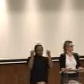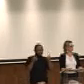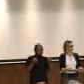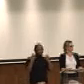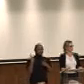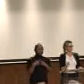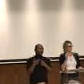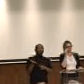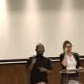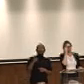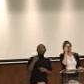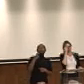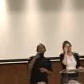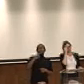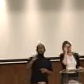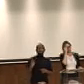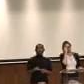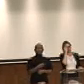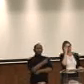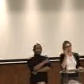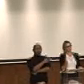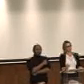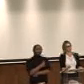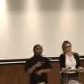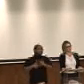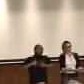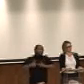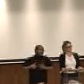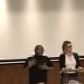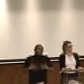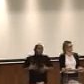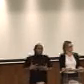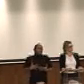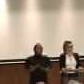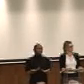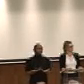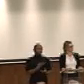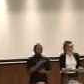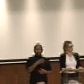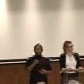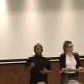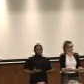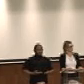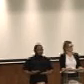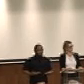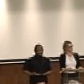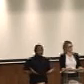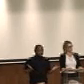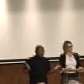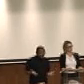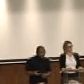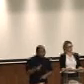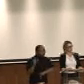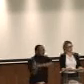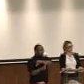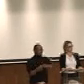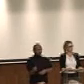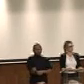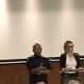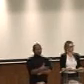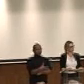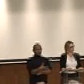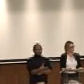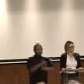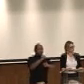tinha 5.000 alunos lá no campus que eu trabalhava, com um mundaréu de funções, 400 servidores. Acho que nós estamos numa outra realidade, a realidade do IFB,